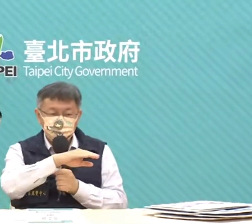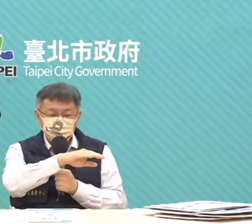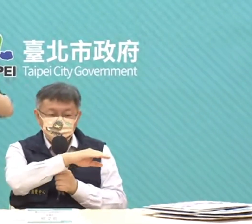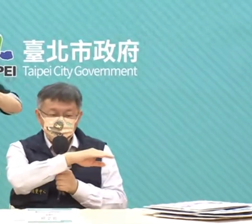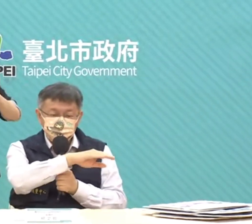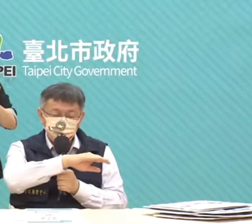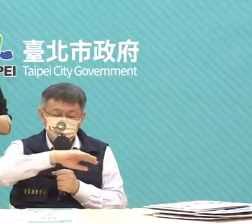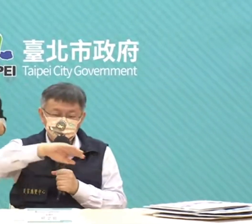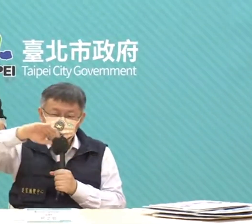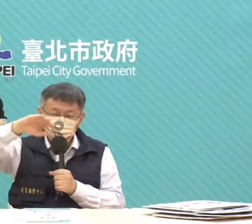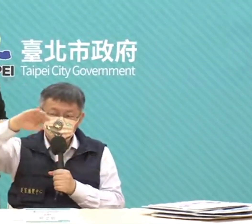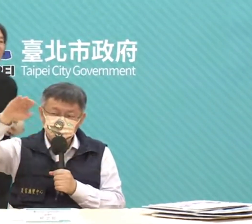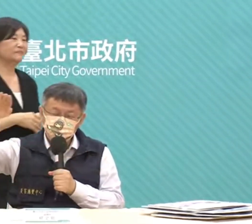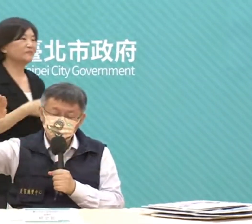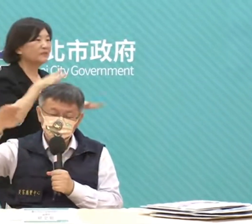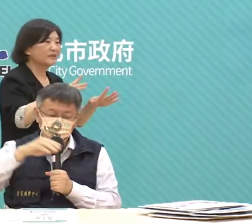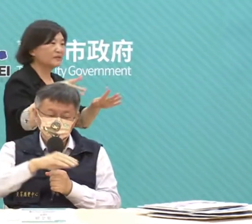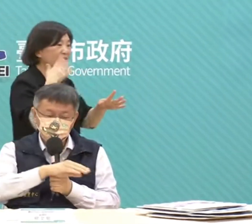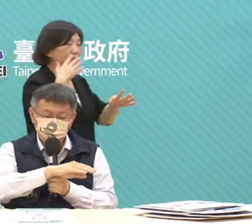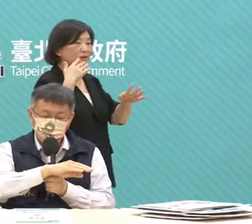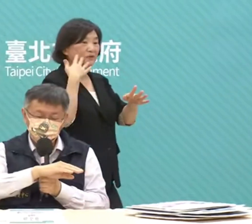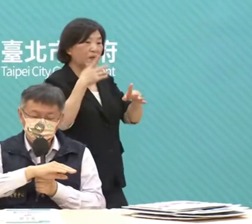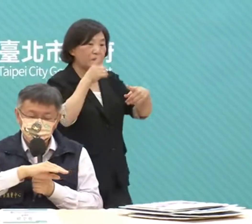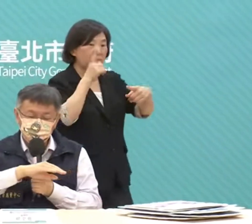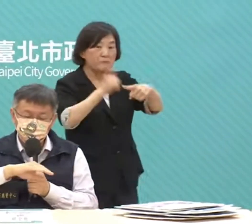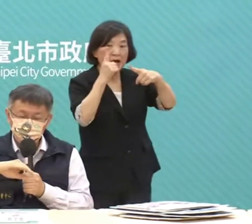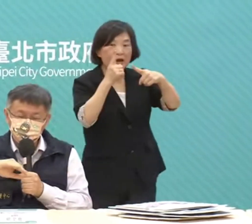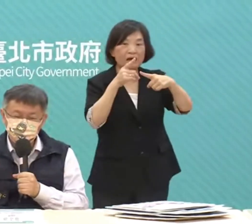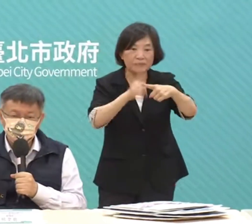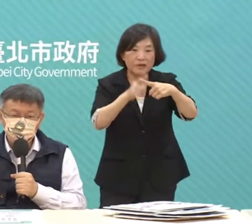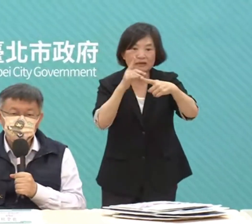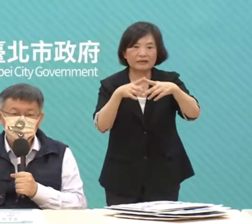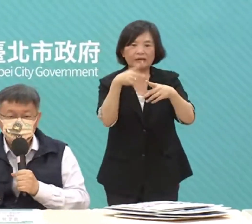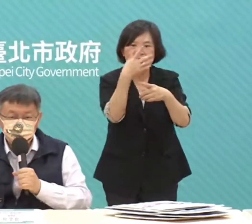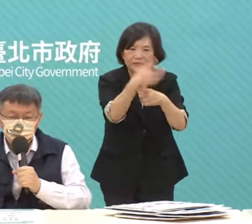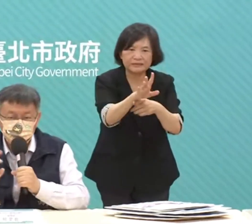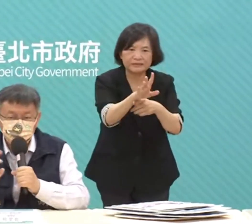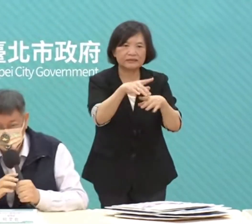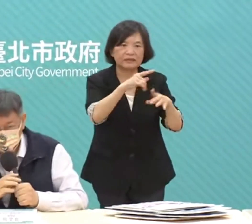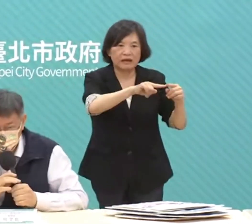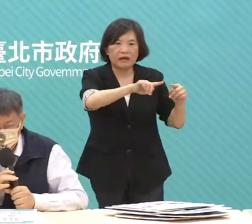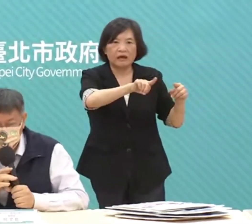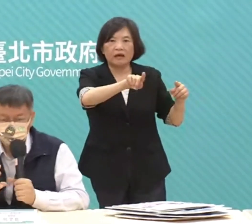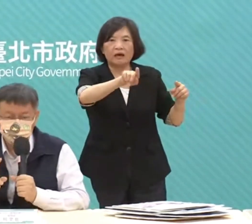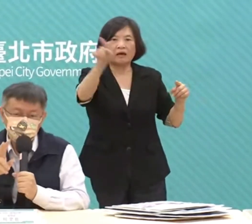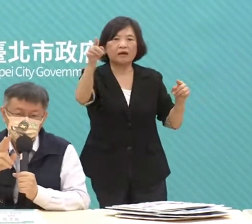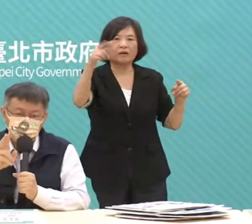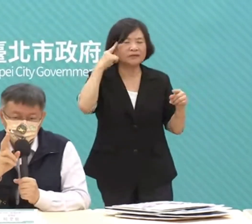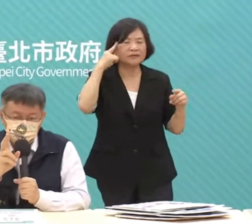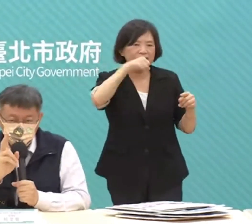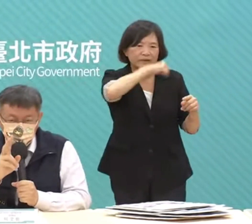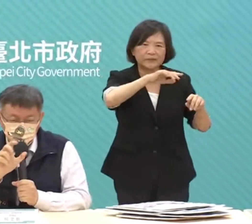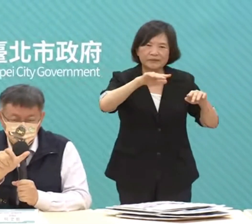道哦，这个确诊的那种曲线跟这个死亡人数的曲线，在台湾哦，我估计是